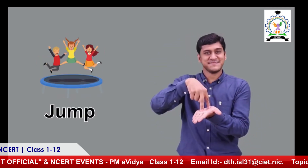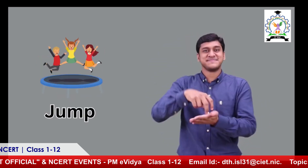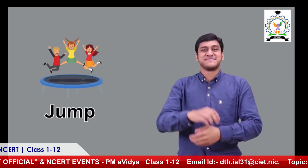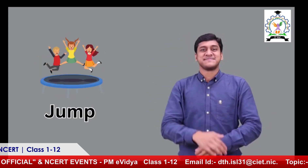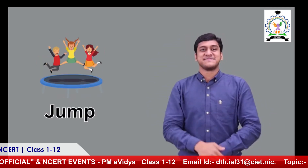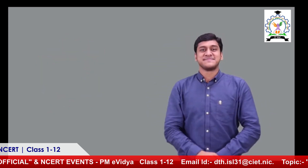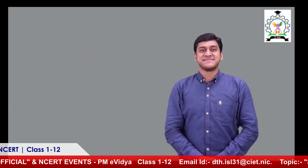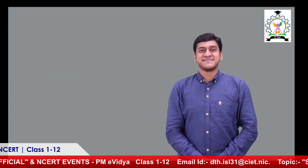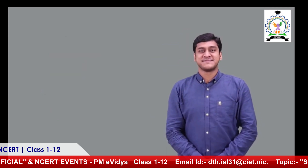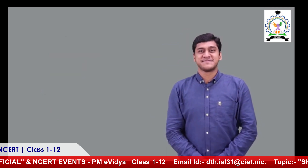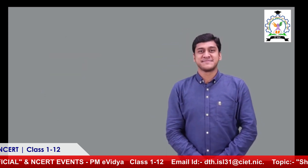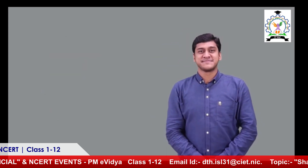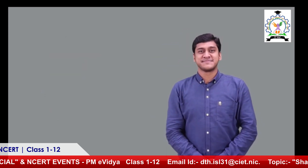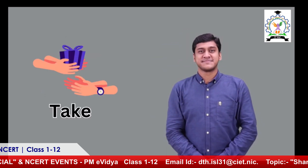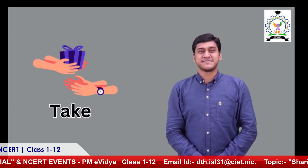कूदना,